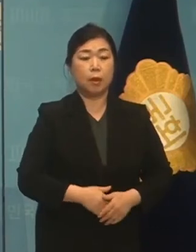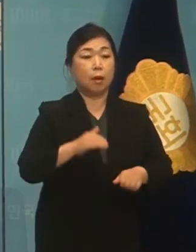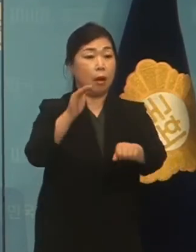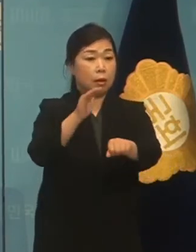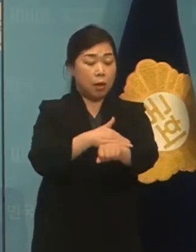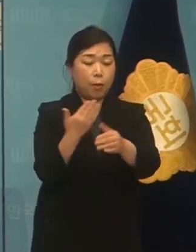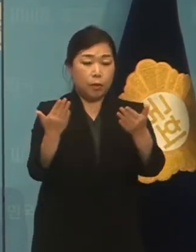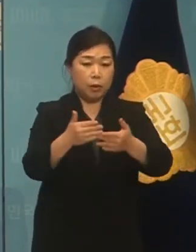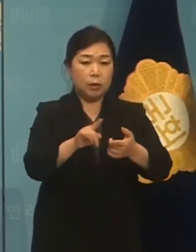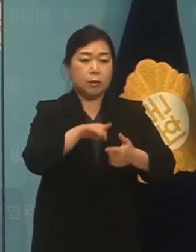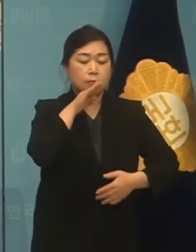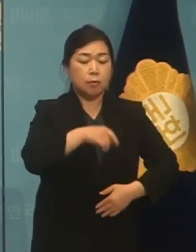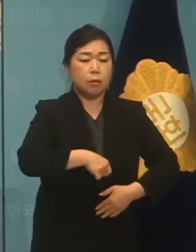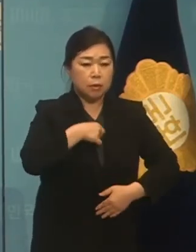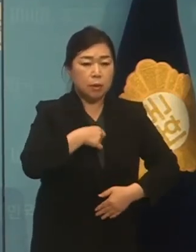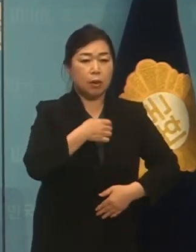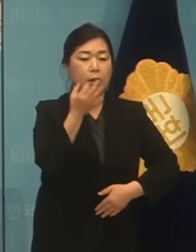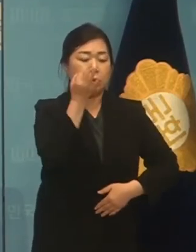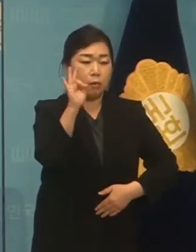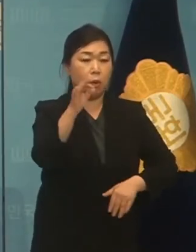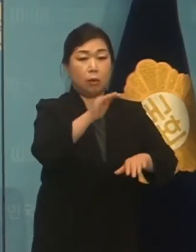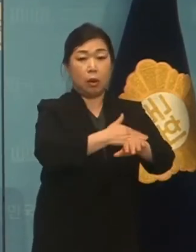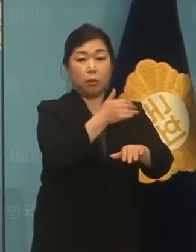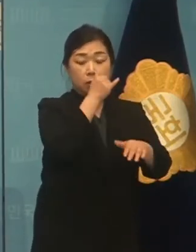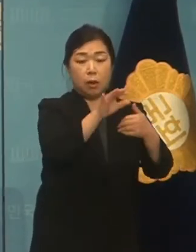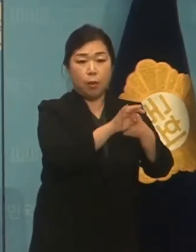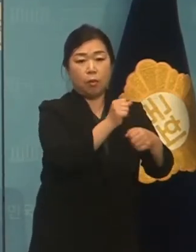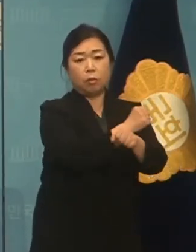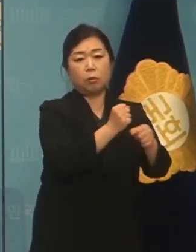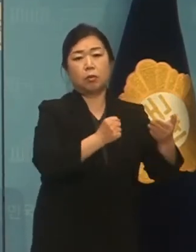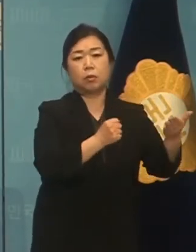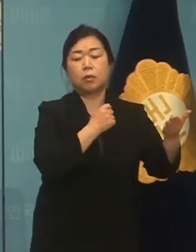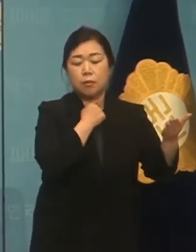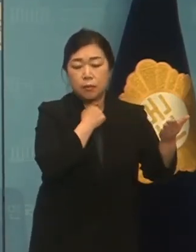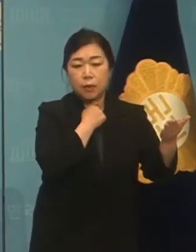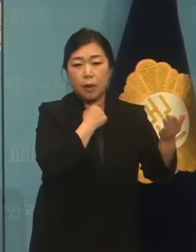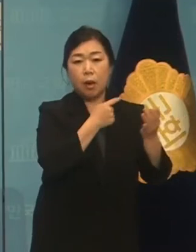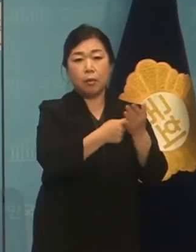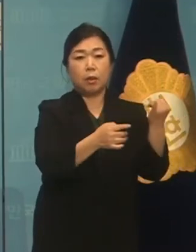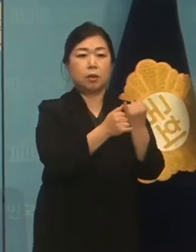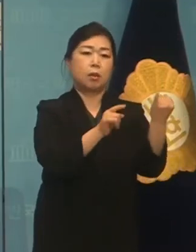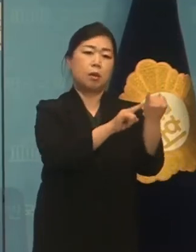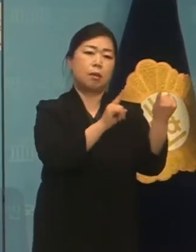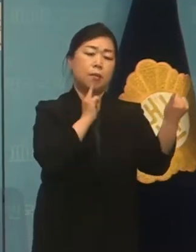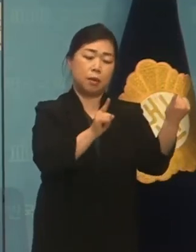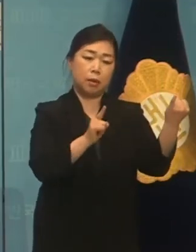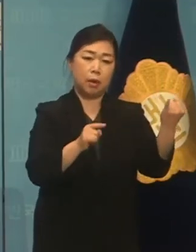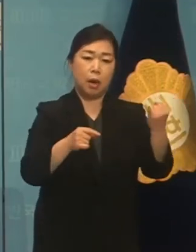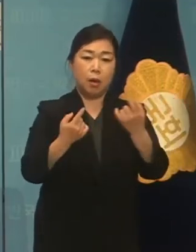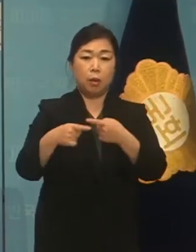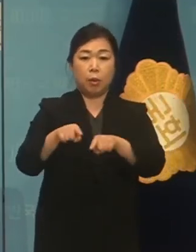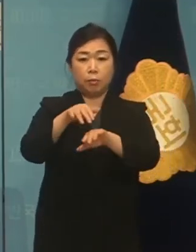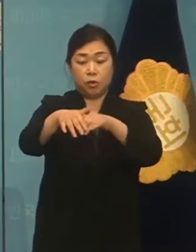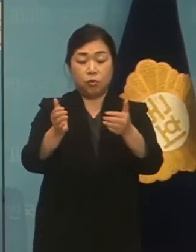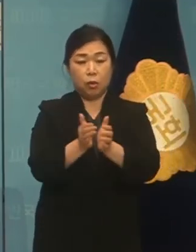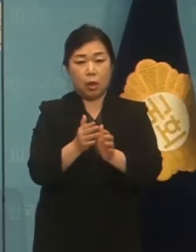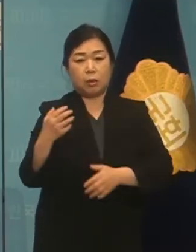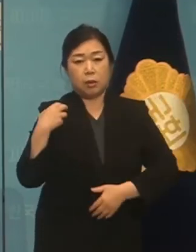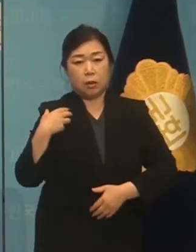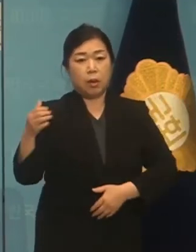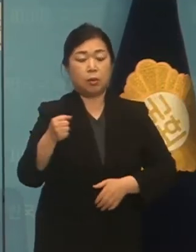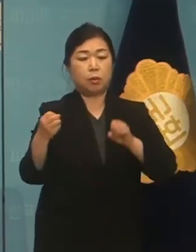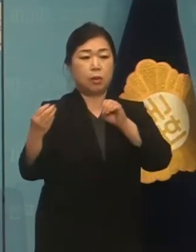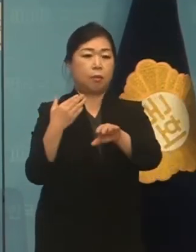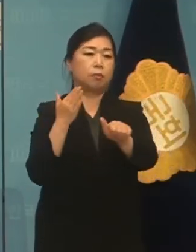잘못한 일에 진심으로 인정하고 사과한다면 용서하고 싶다라는 피해자의 말에 더불어민주당은 책임있게 응답하길